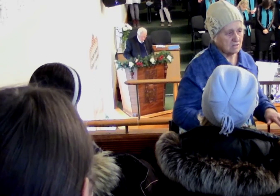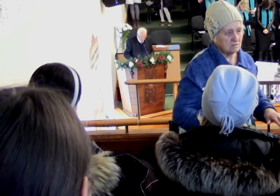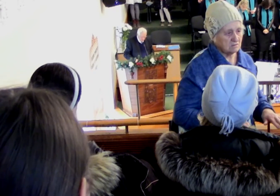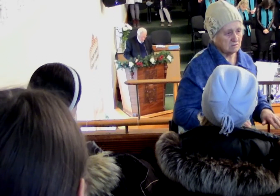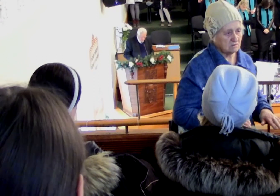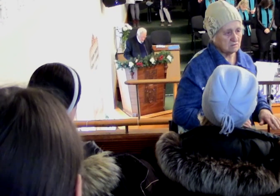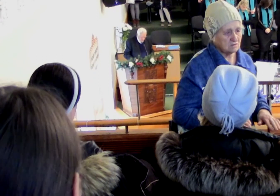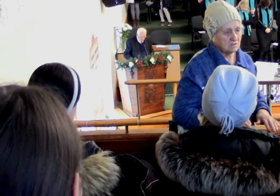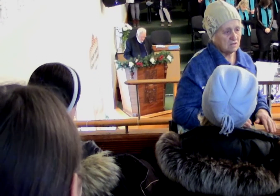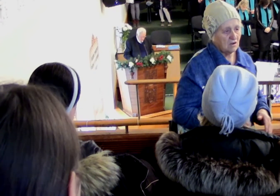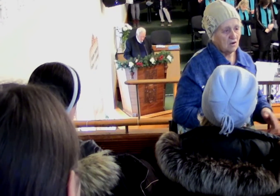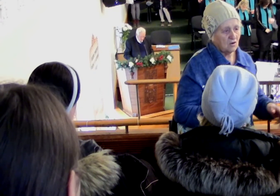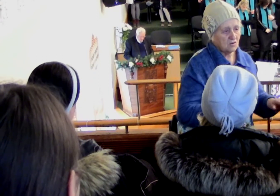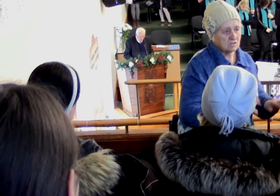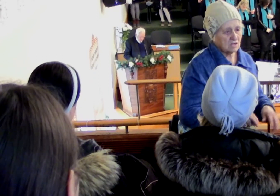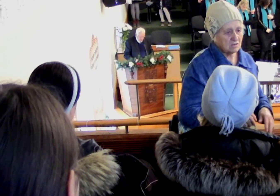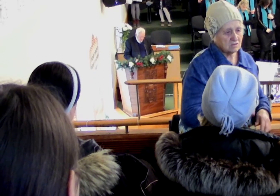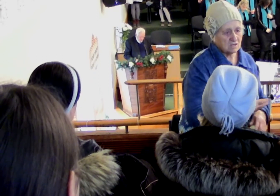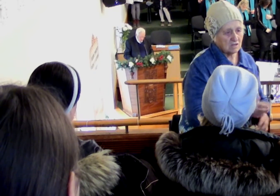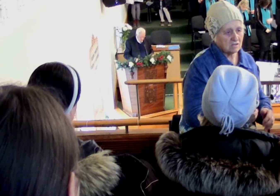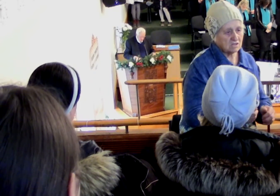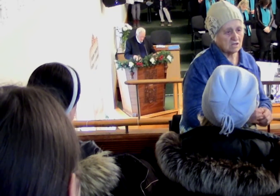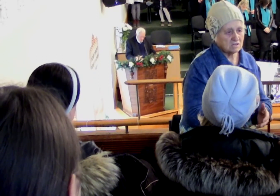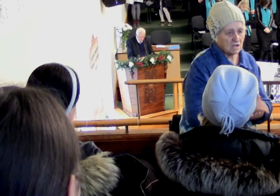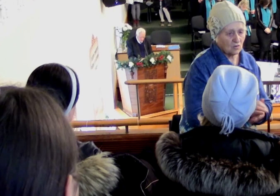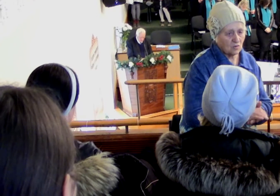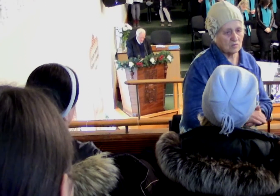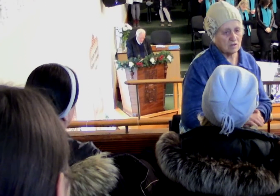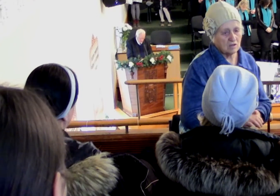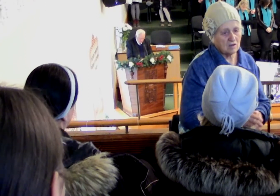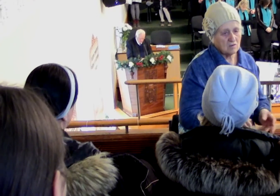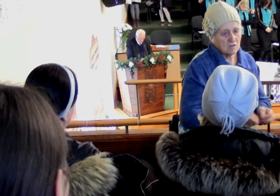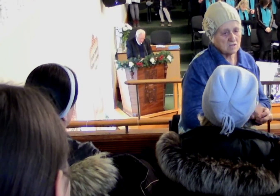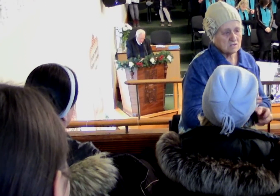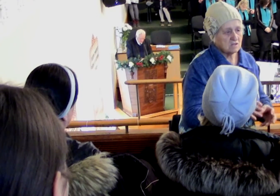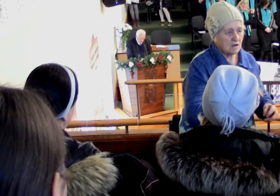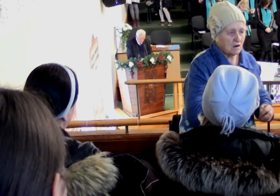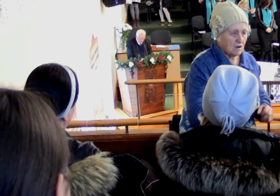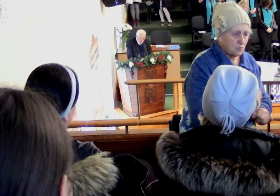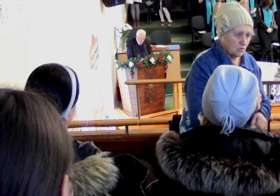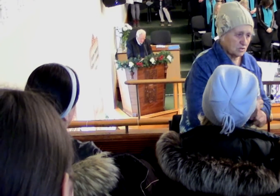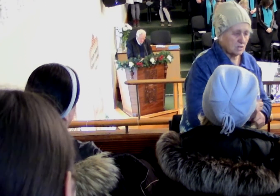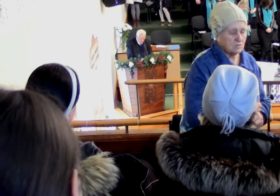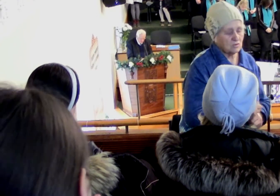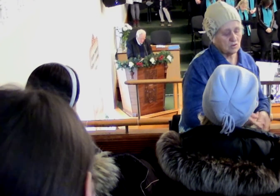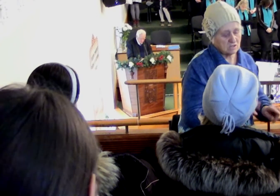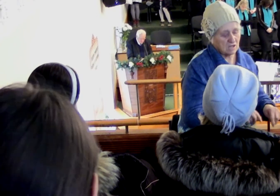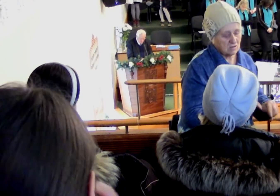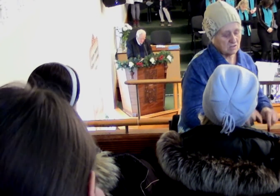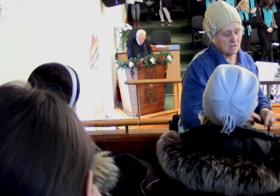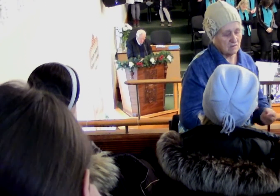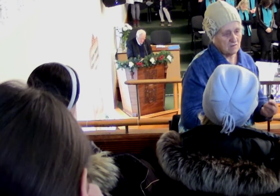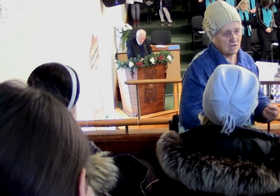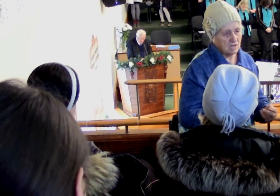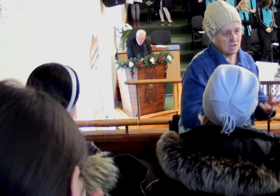могут остаться дорогие наши соседи, знакомые, сотрудники, остаться на вечную скорбь, на